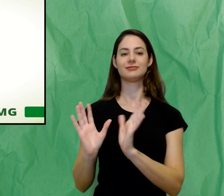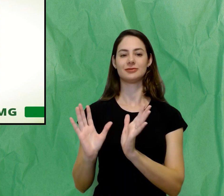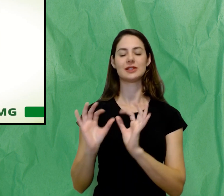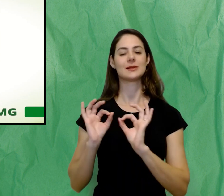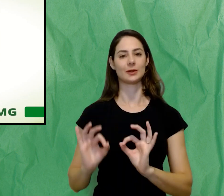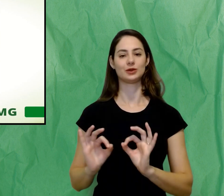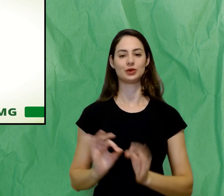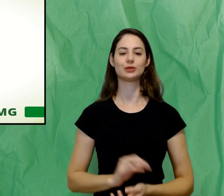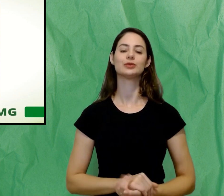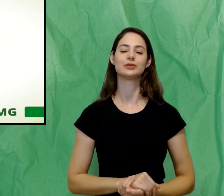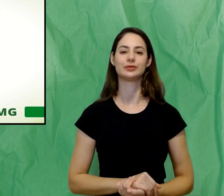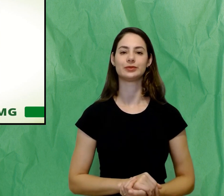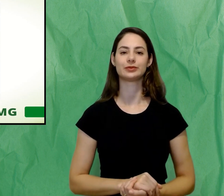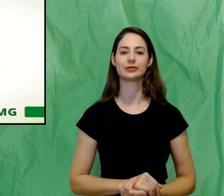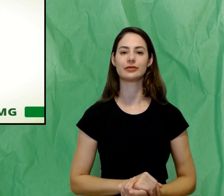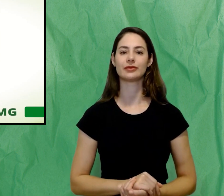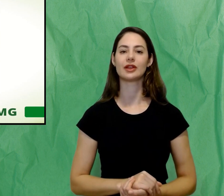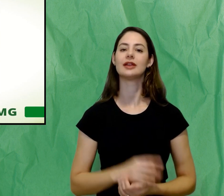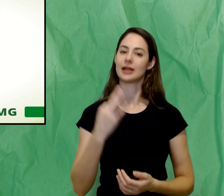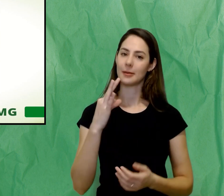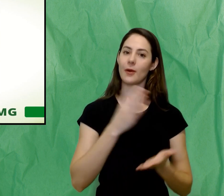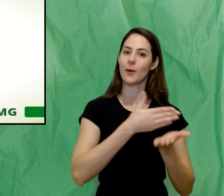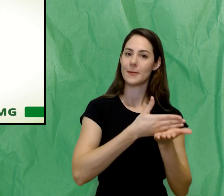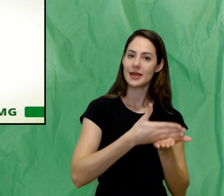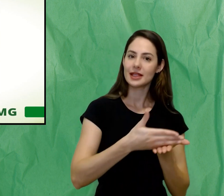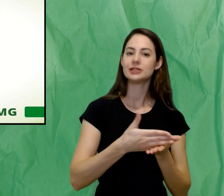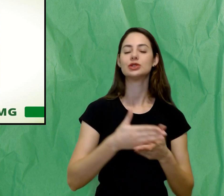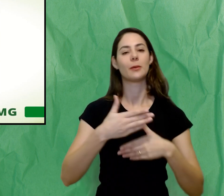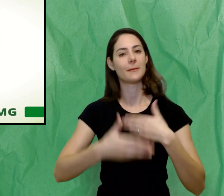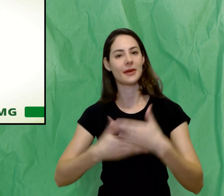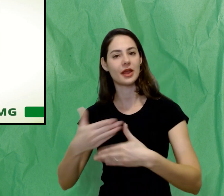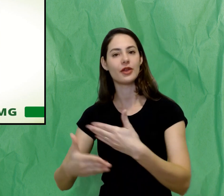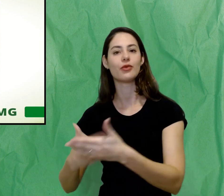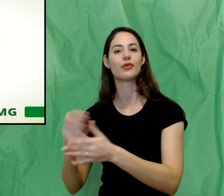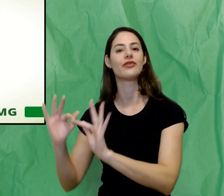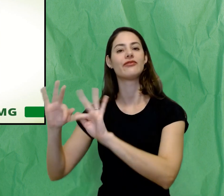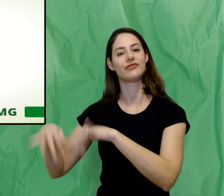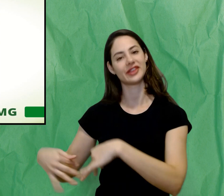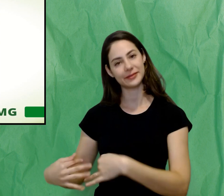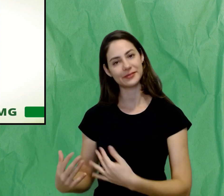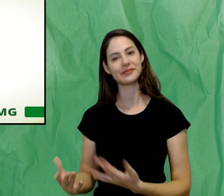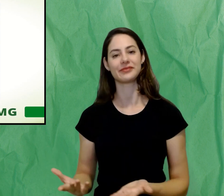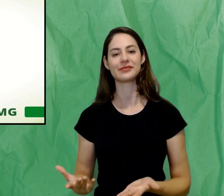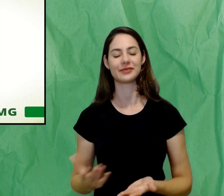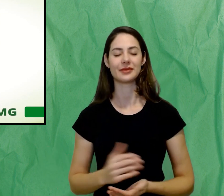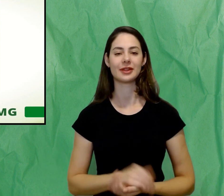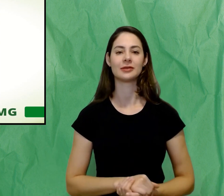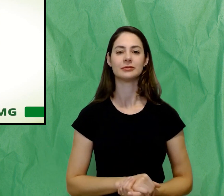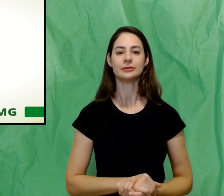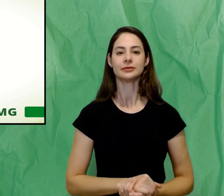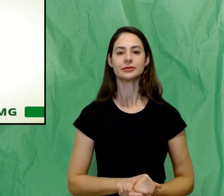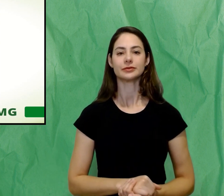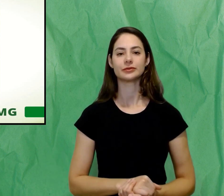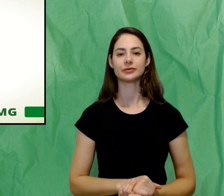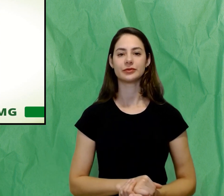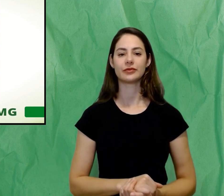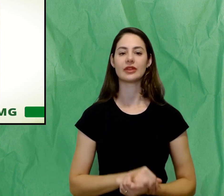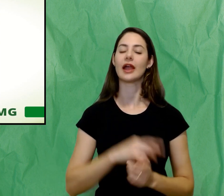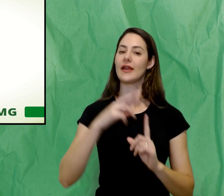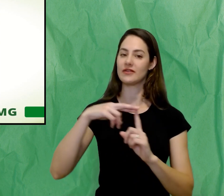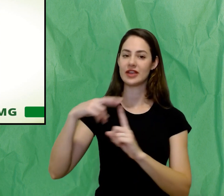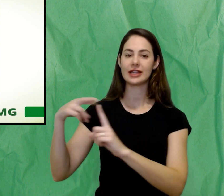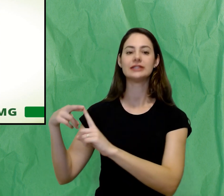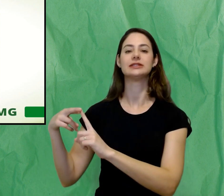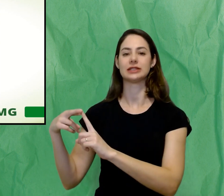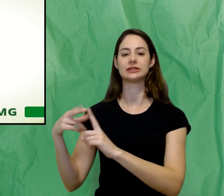circular, tá? O trabalho com começo, meio e fim. Ele começa com propósito e ele termina reforçando esse propósito. As referências,